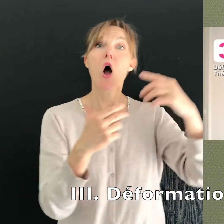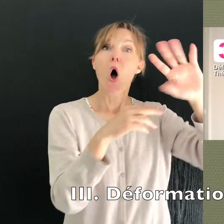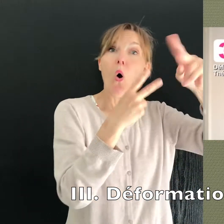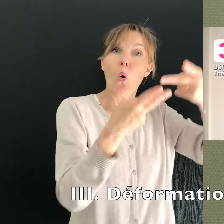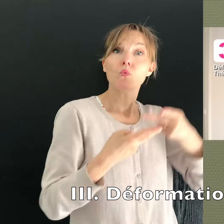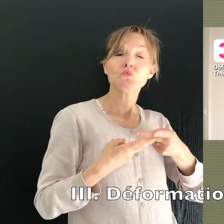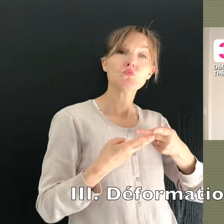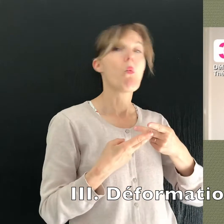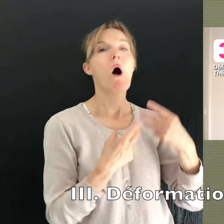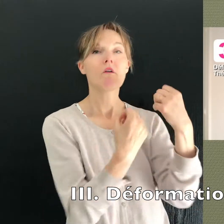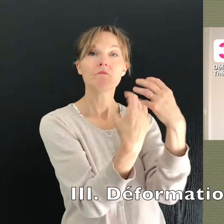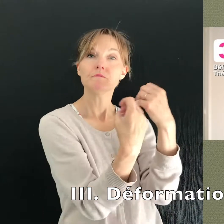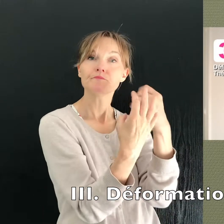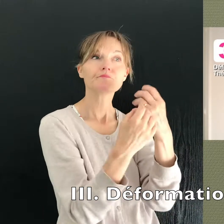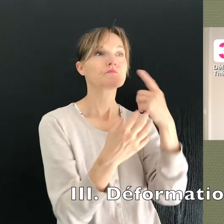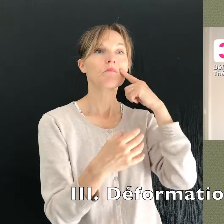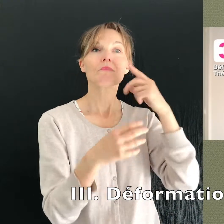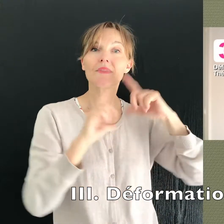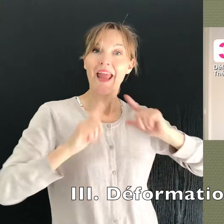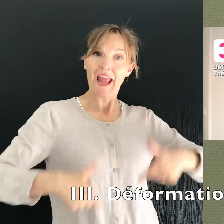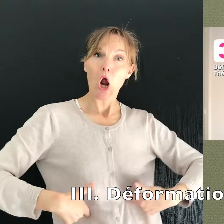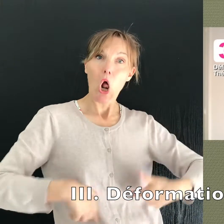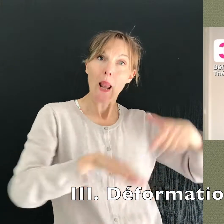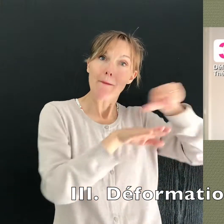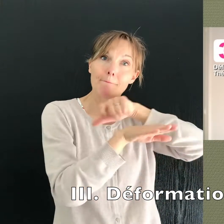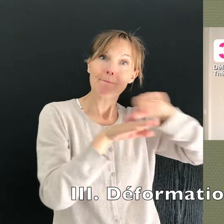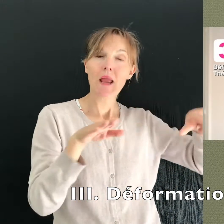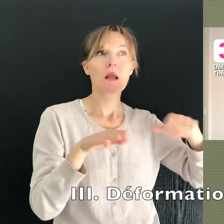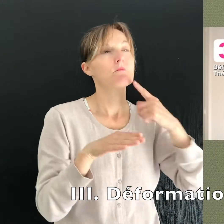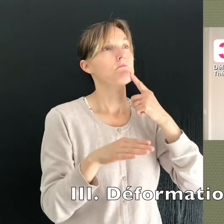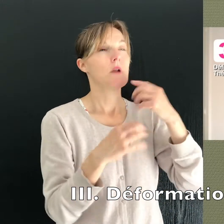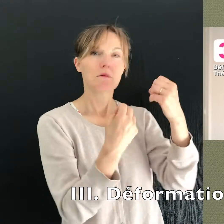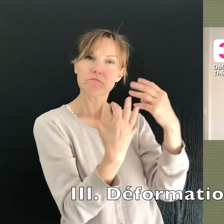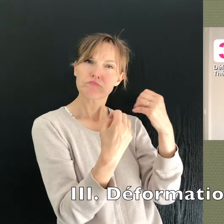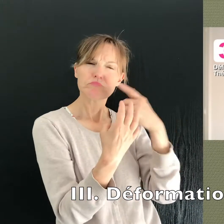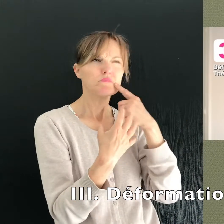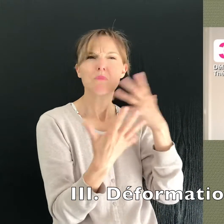biblique, ou à l'institut, ou à la faculté de théologie. On nous